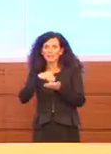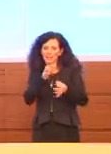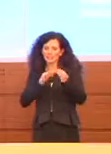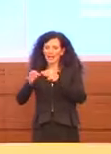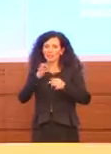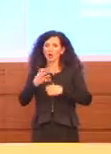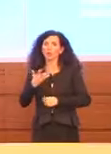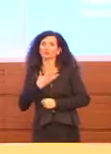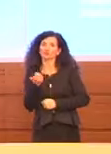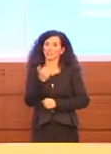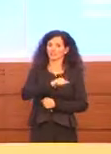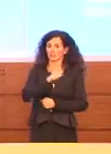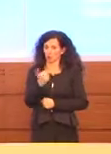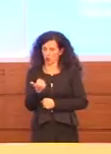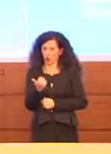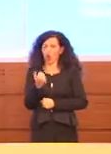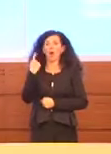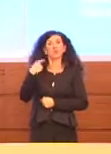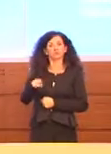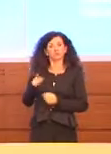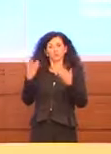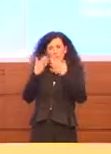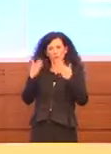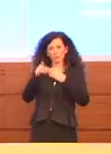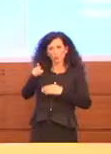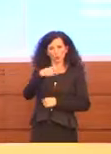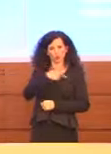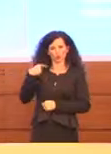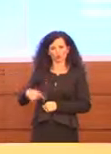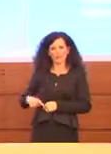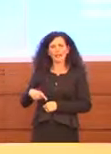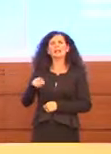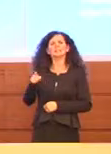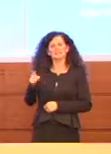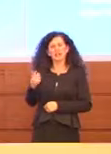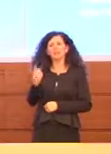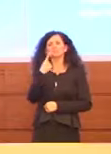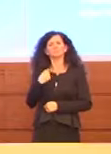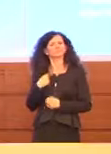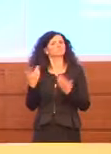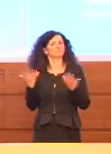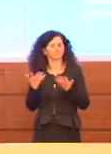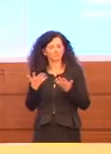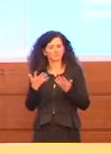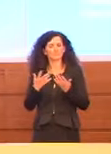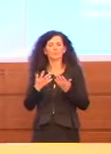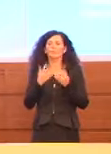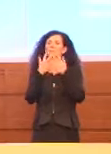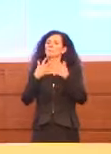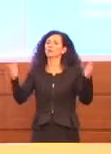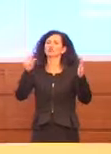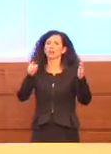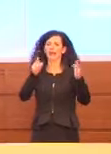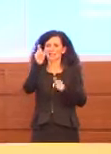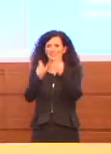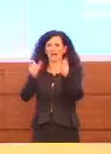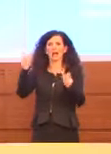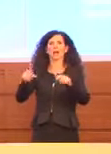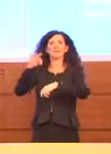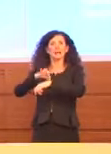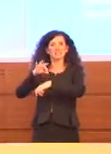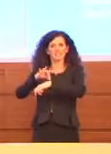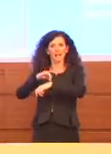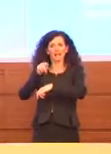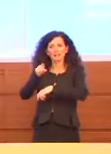quello è uno studio importante anche perché ci dice un'altra cosa cioè ci dice che nella maggioranza di questi pazienti la